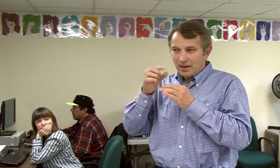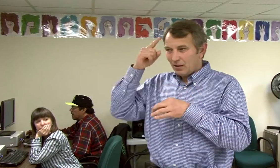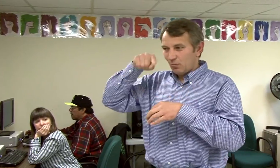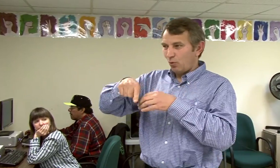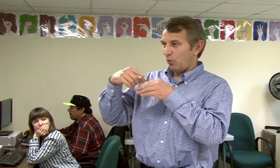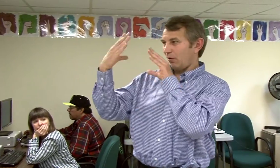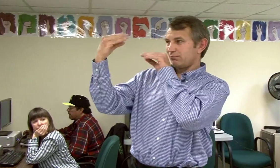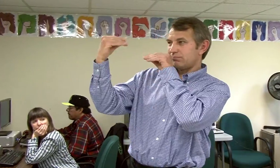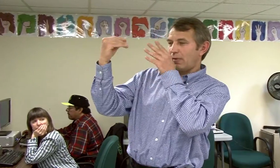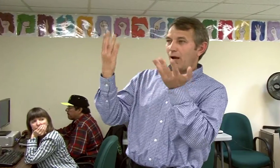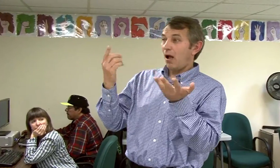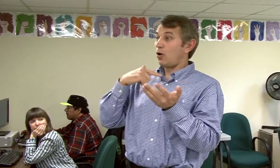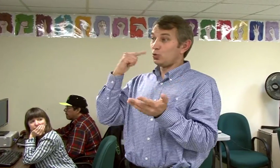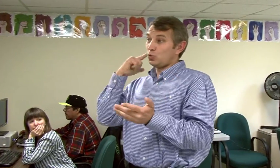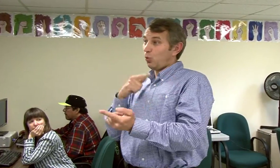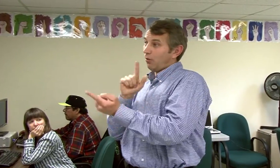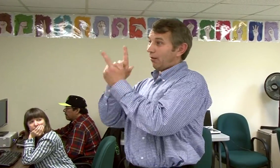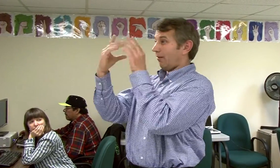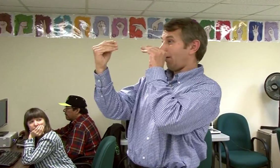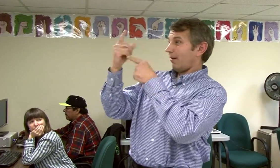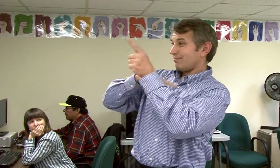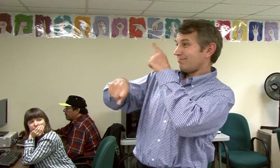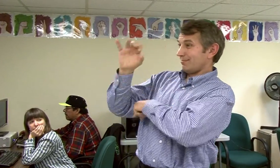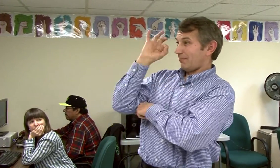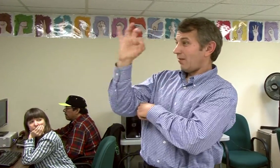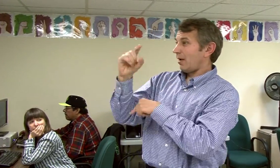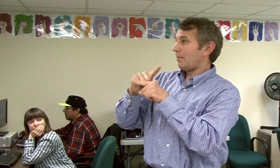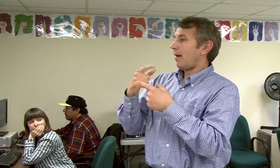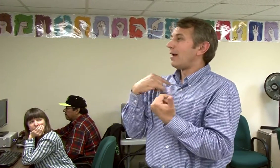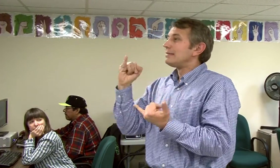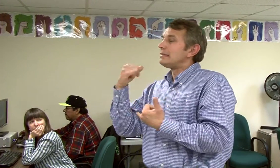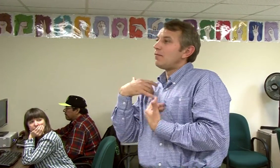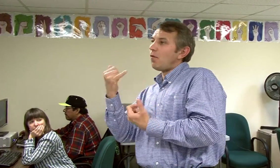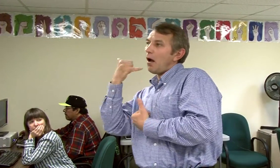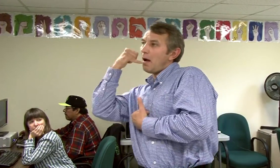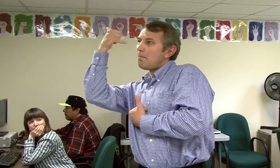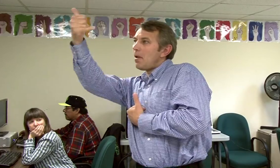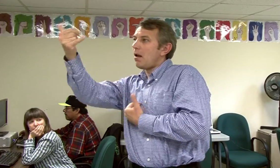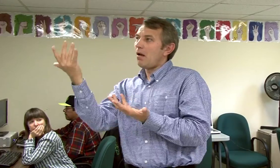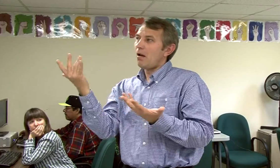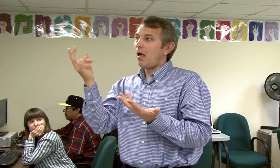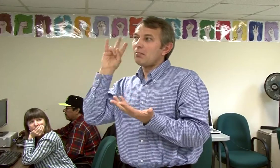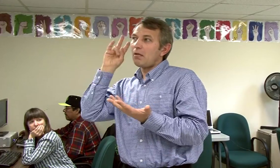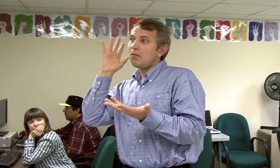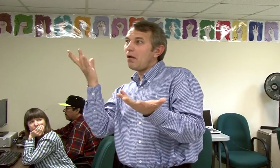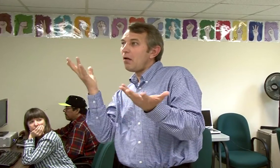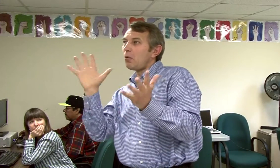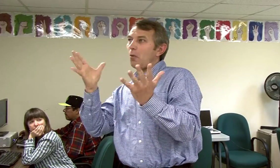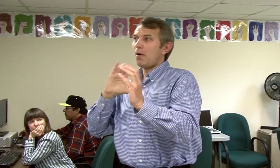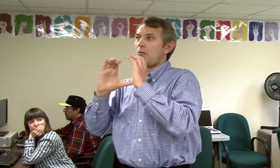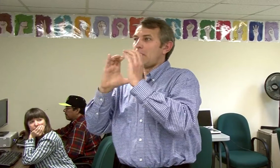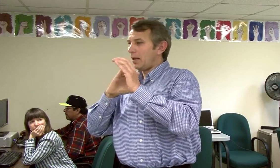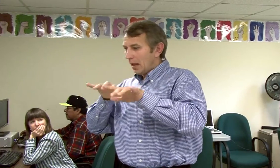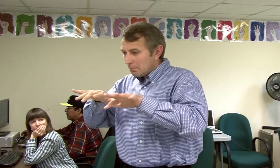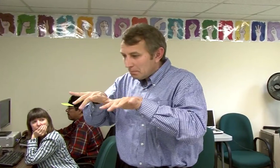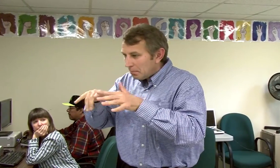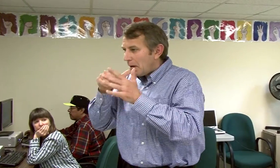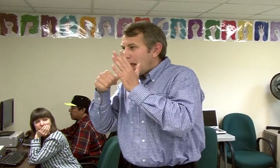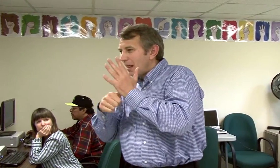c'est parfait. Mais s'ils veulent communiquer avec une personne entendante, ils ont besoin d'un interprète. L'appareil de télécommunication pour les